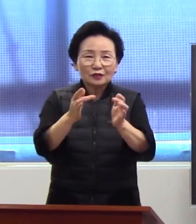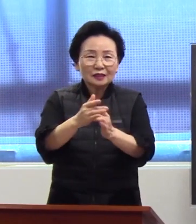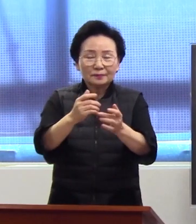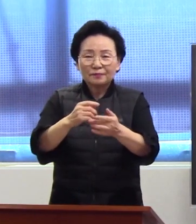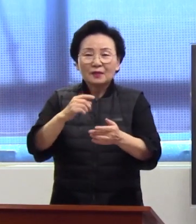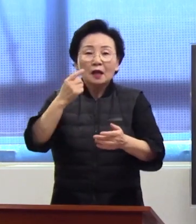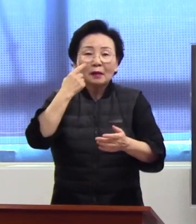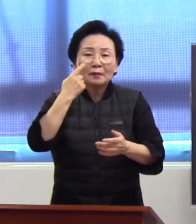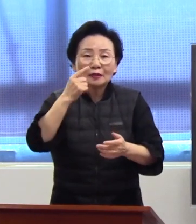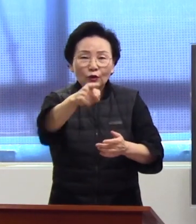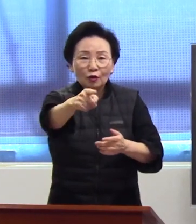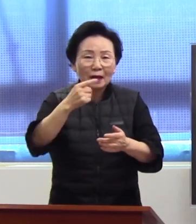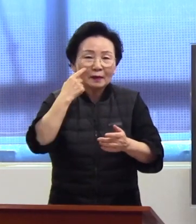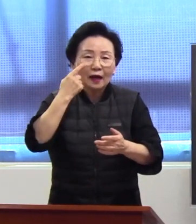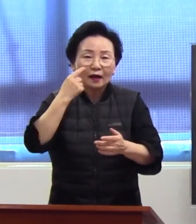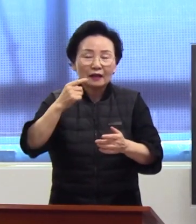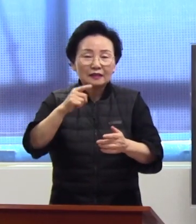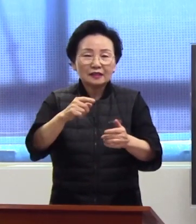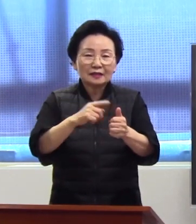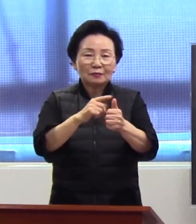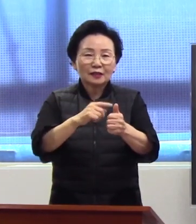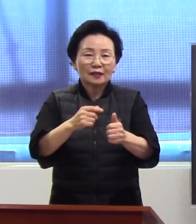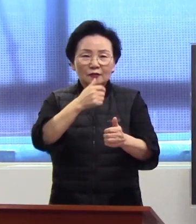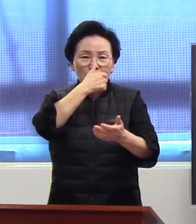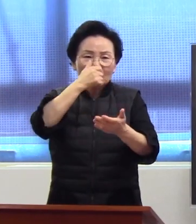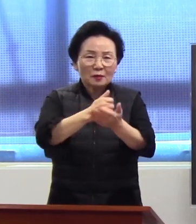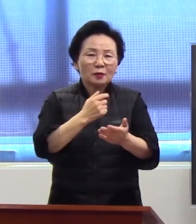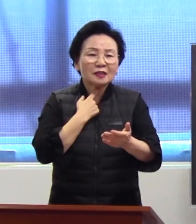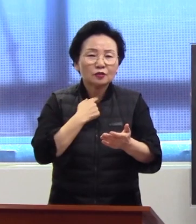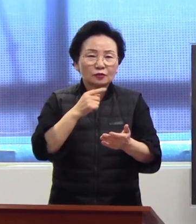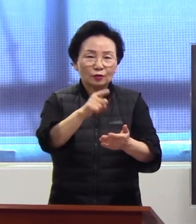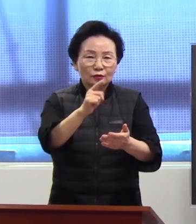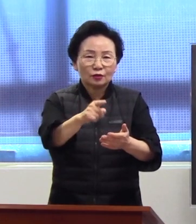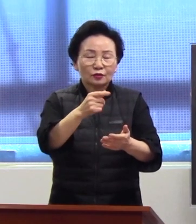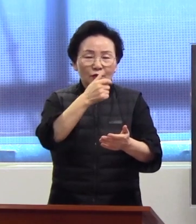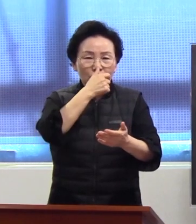예수님 봐봐 저거 봐봐 이 남자 죄범했어 저